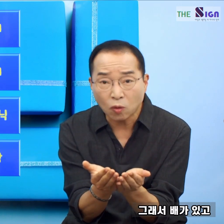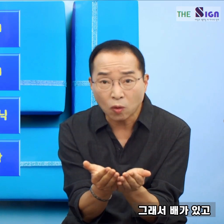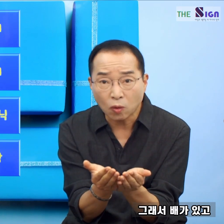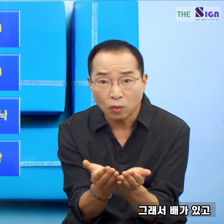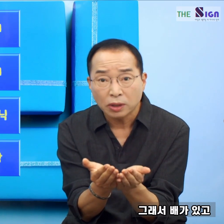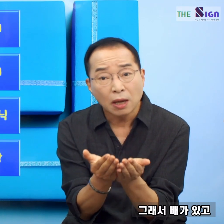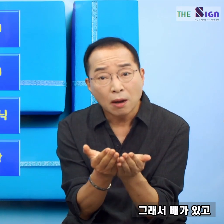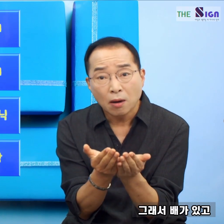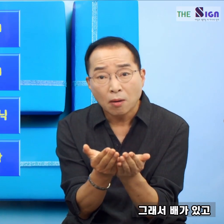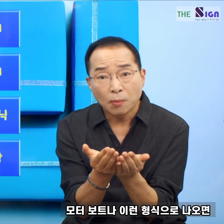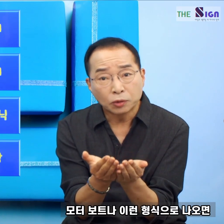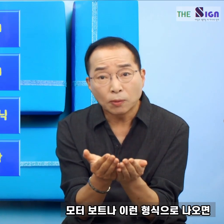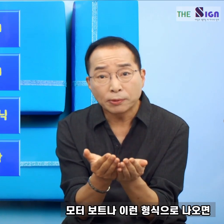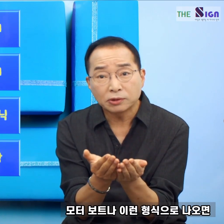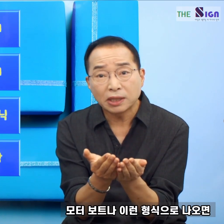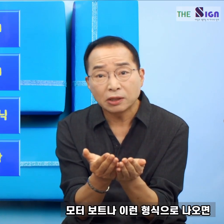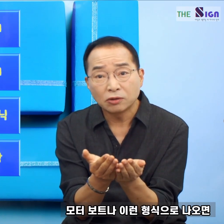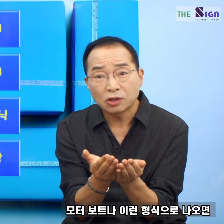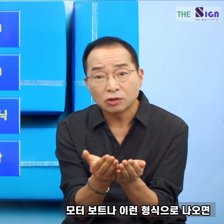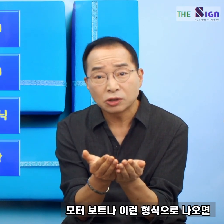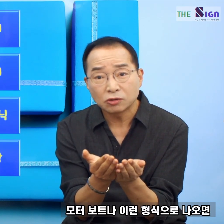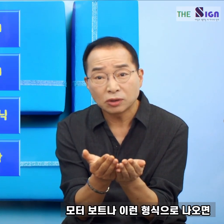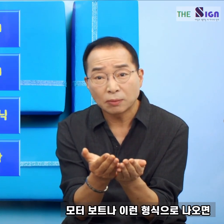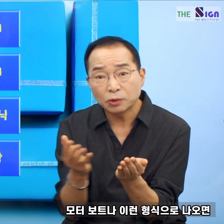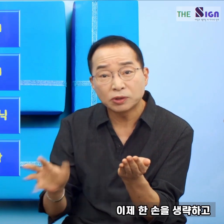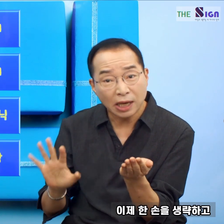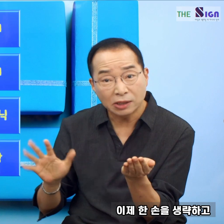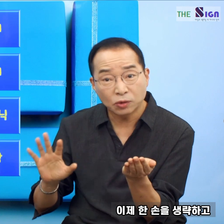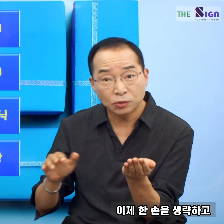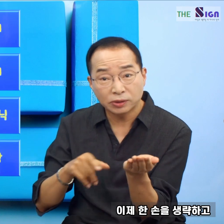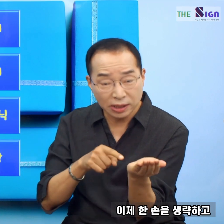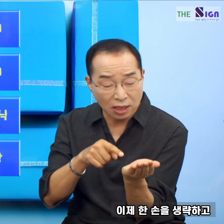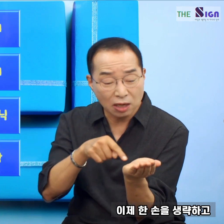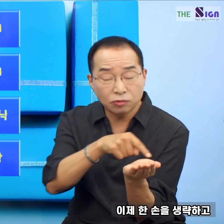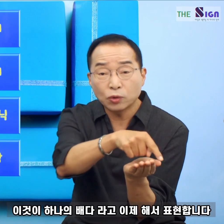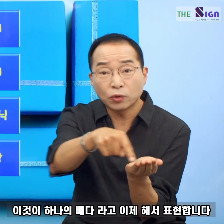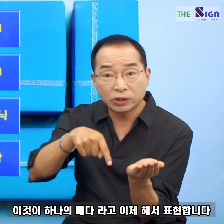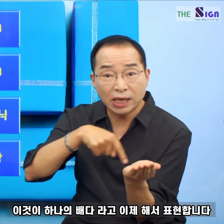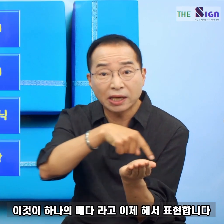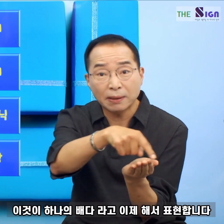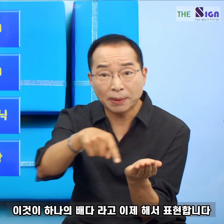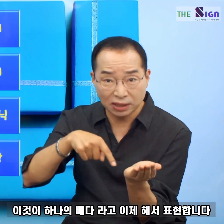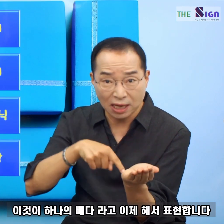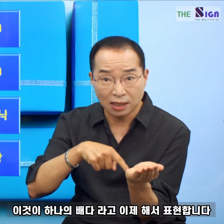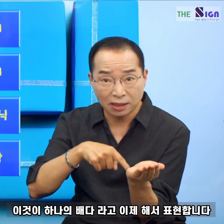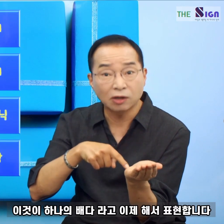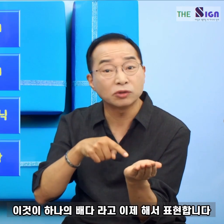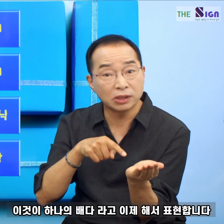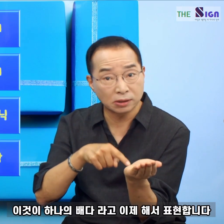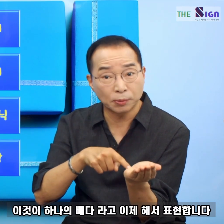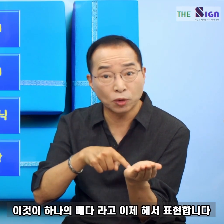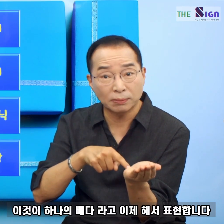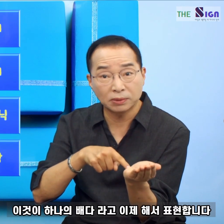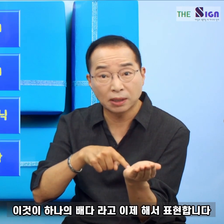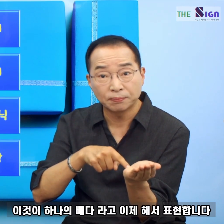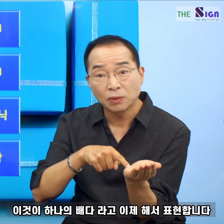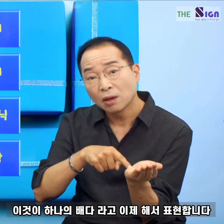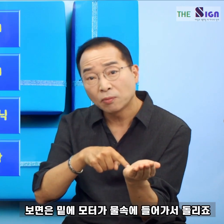있고, 모터보트나 이런 형식으로 나오면 이제 한 손은 이제 생략하고 이것이 하나의 배다라고 이제 해서 표현합니다.